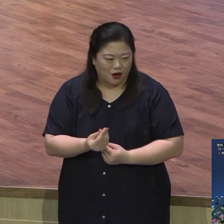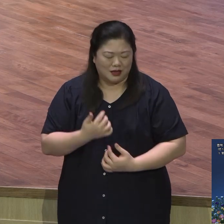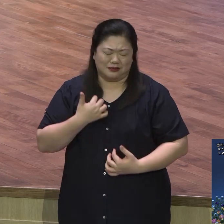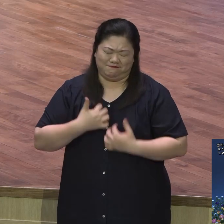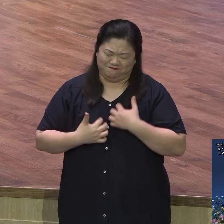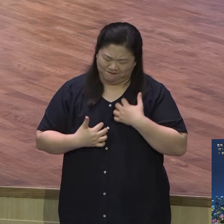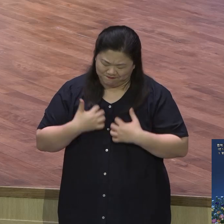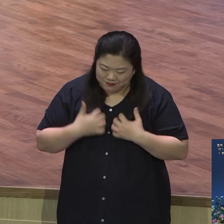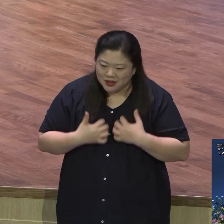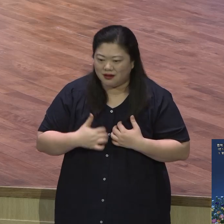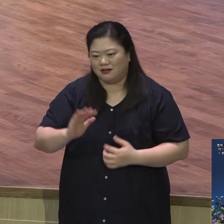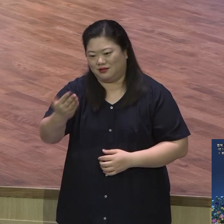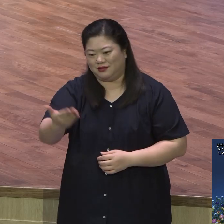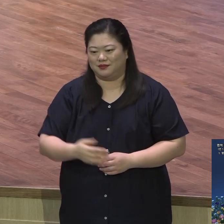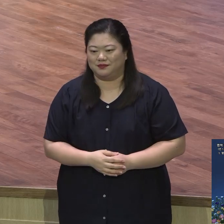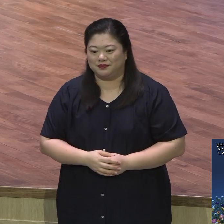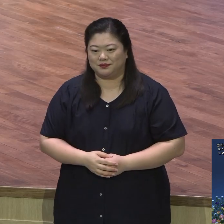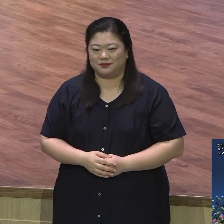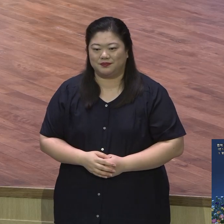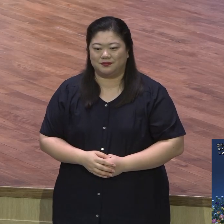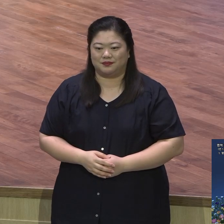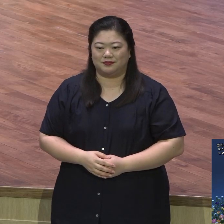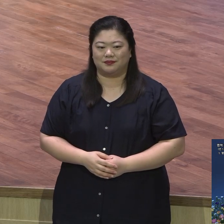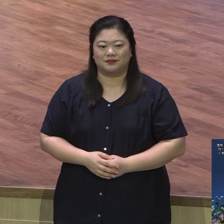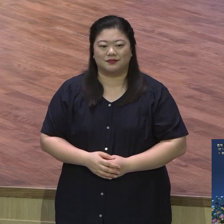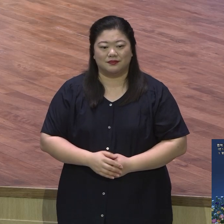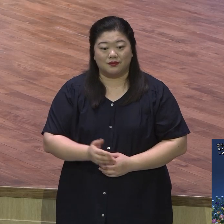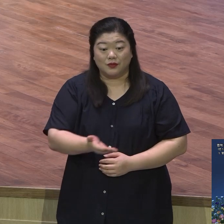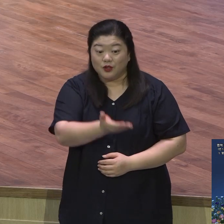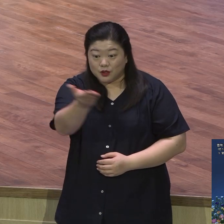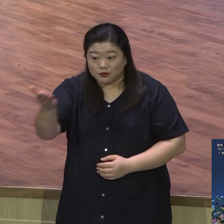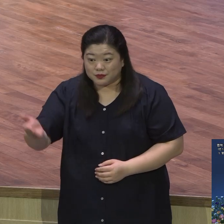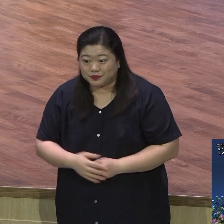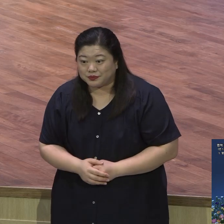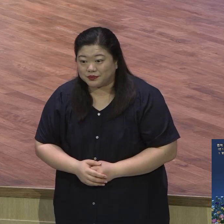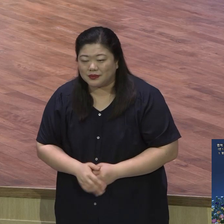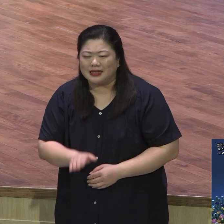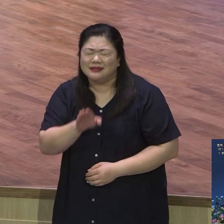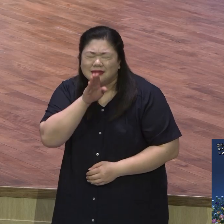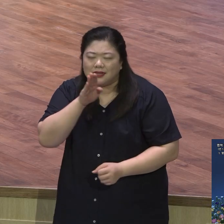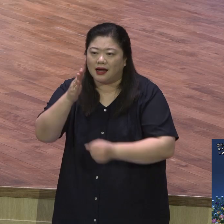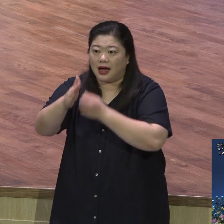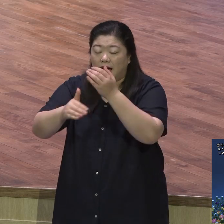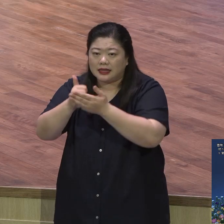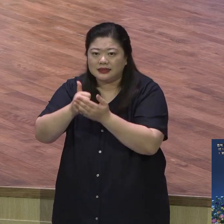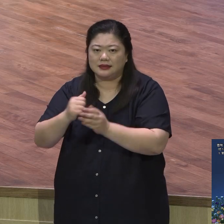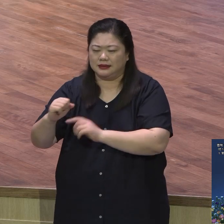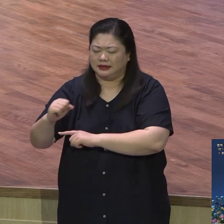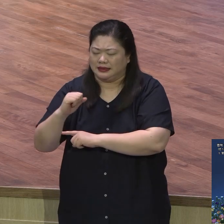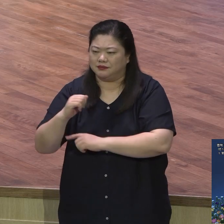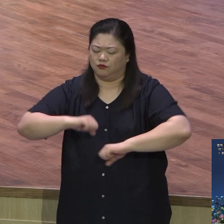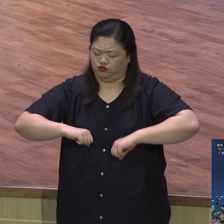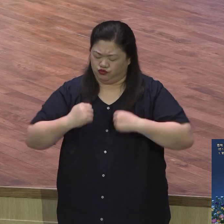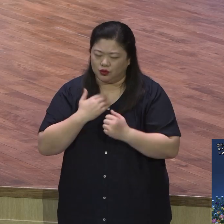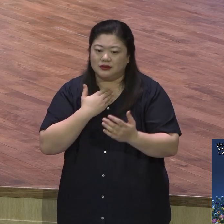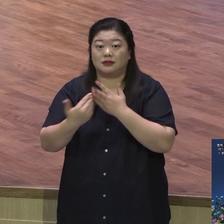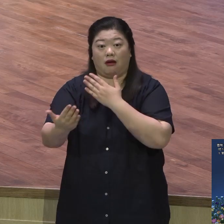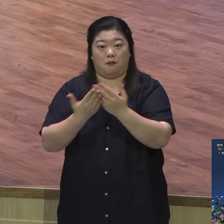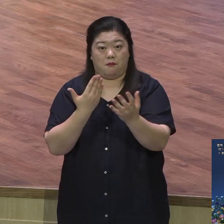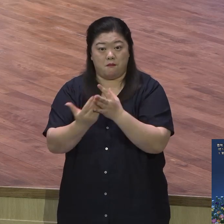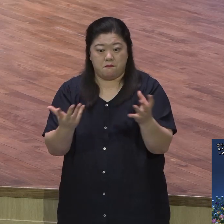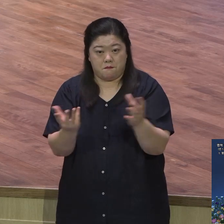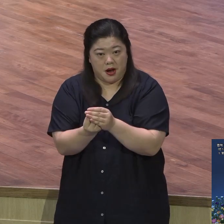형통케 하신다니까요 영계 모드승도는 이런 사실적인 체험을 하면서 허감 가득한 이 세상의 시대에서